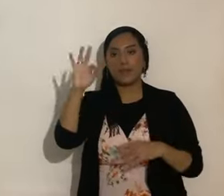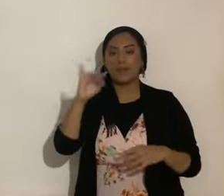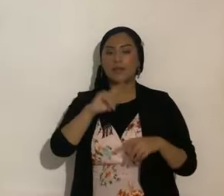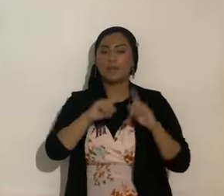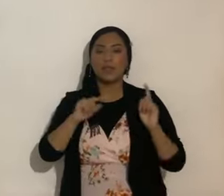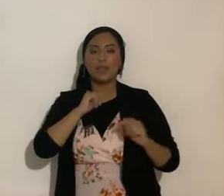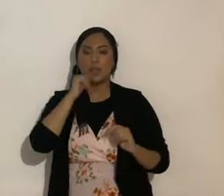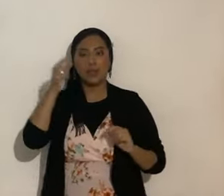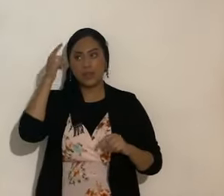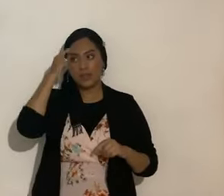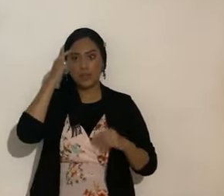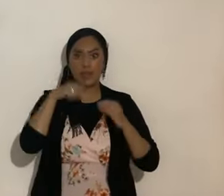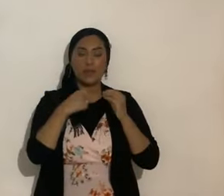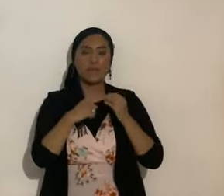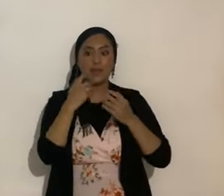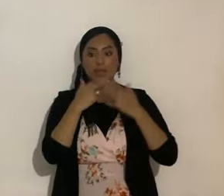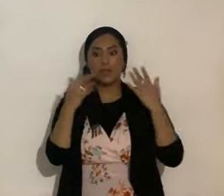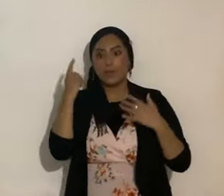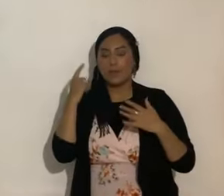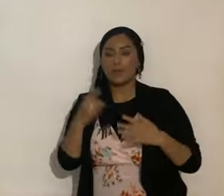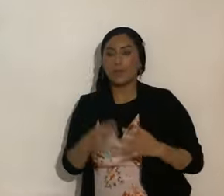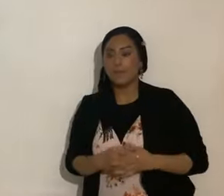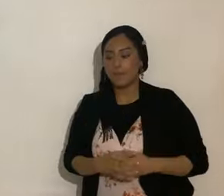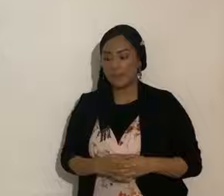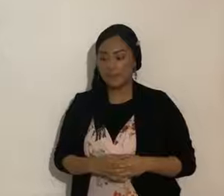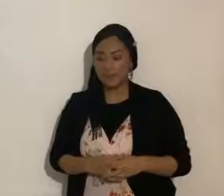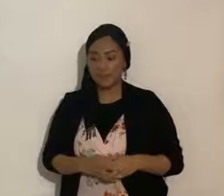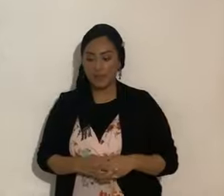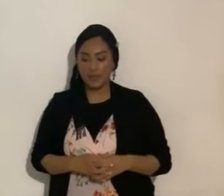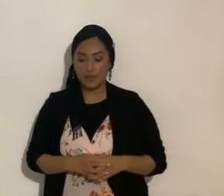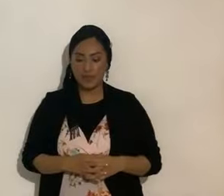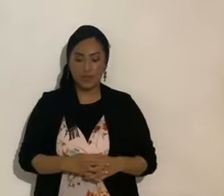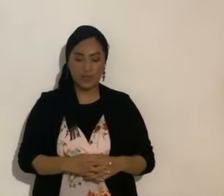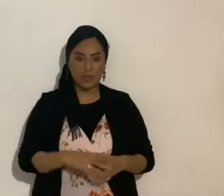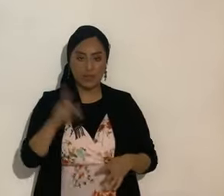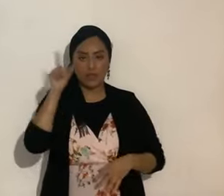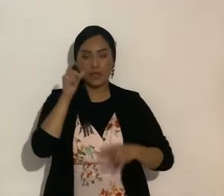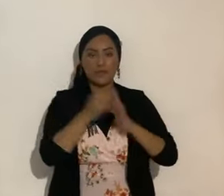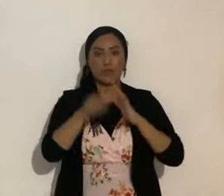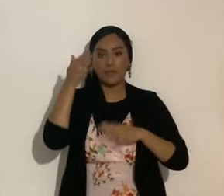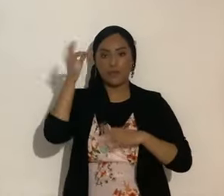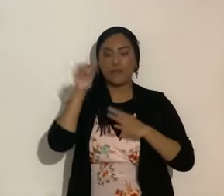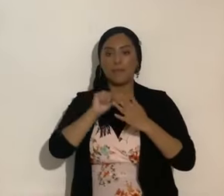pensando en una obsesión de codicia. Levítico 19:13.